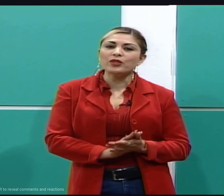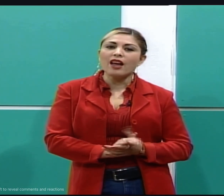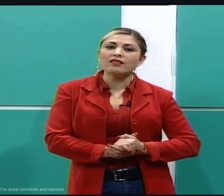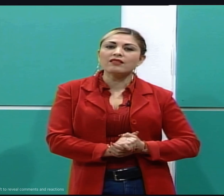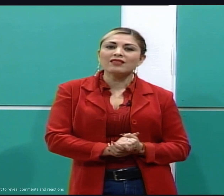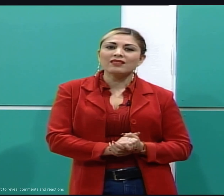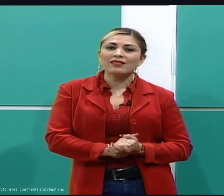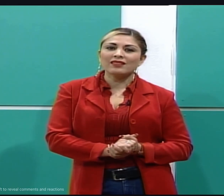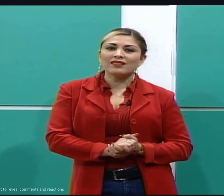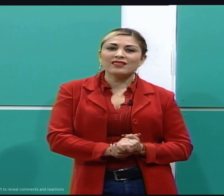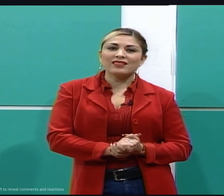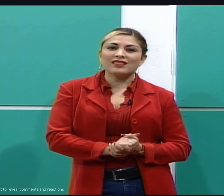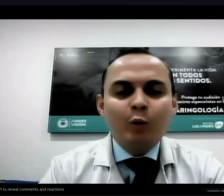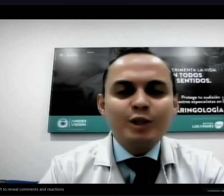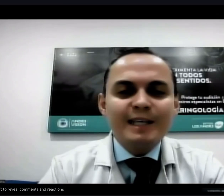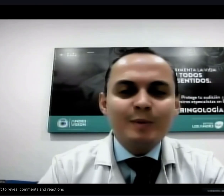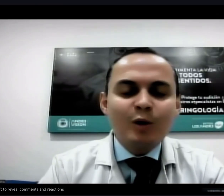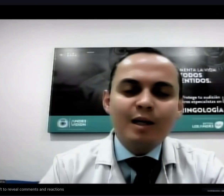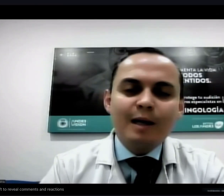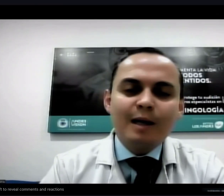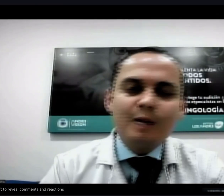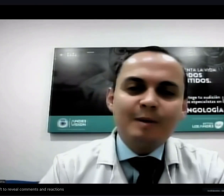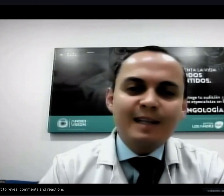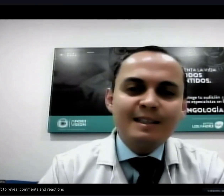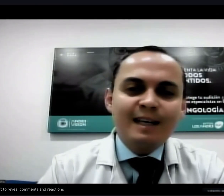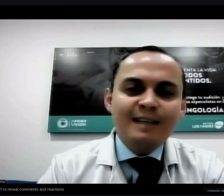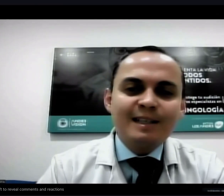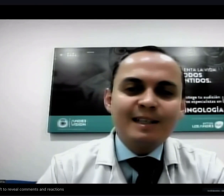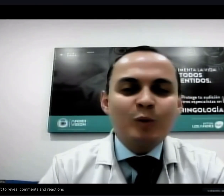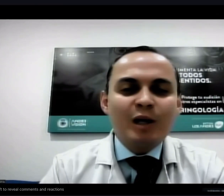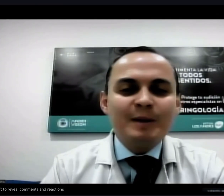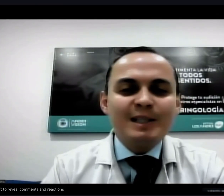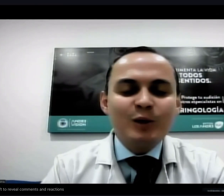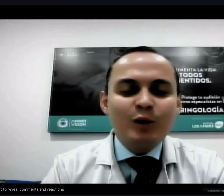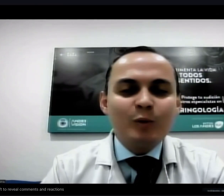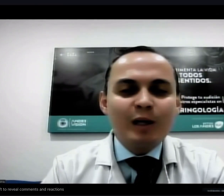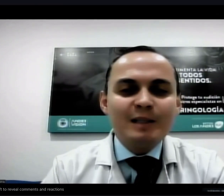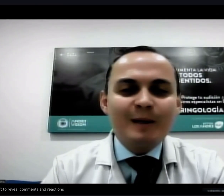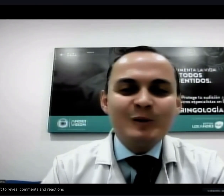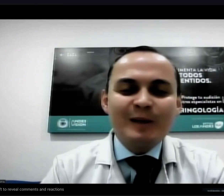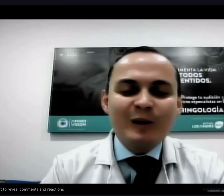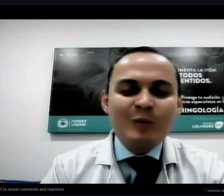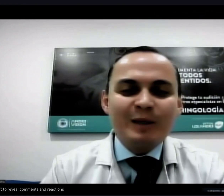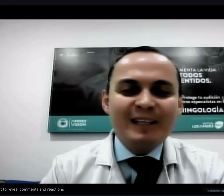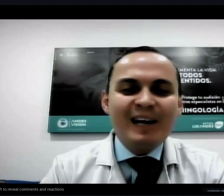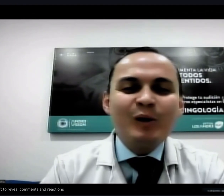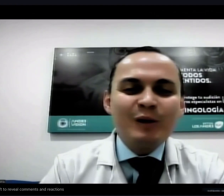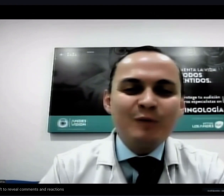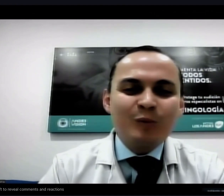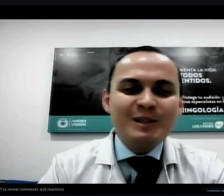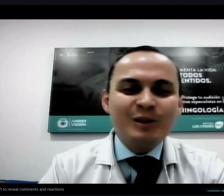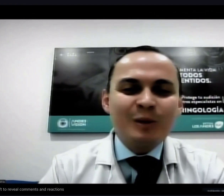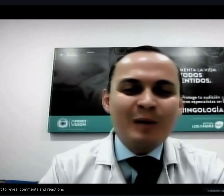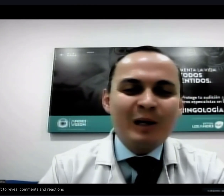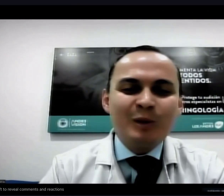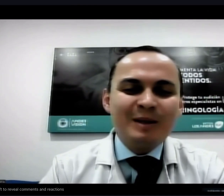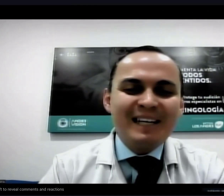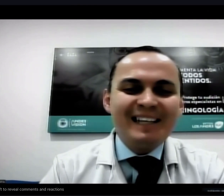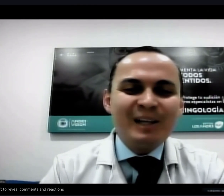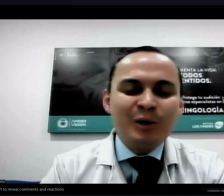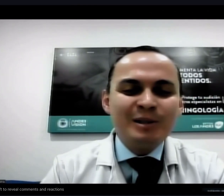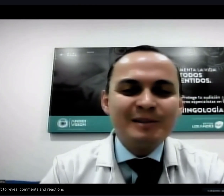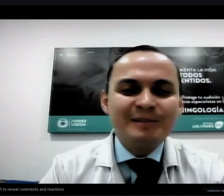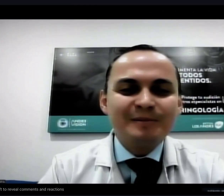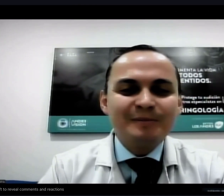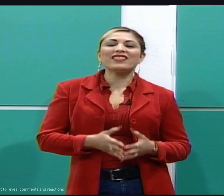buenos días. Muy buenos días, Verónica. Muchísimas gracias a todos por la invitación y por el espacio para compartir algo de información sobre la optometría el día